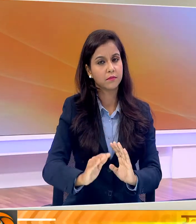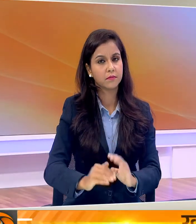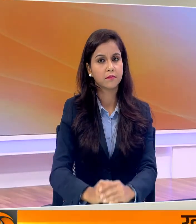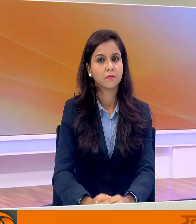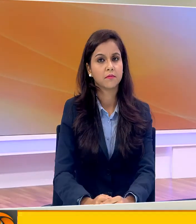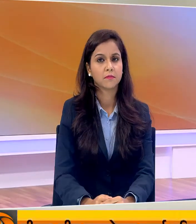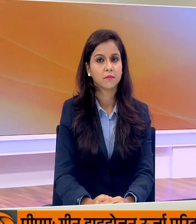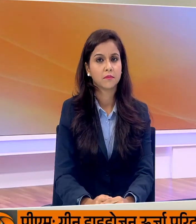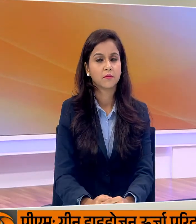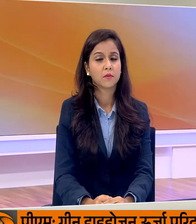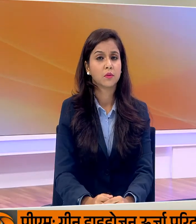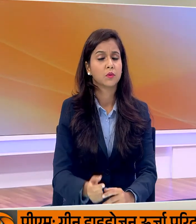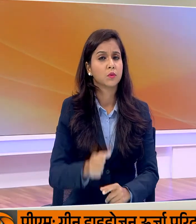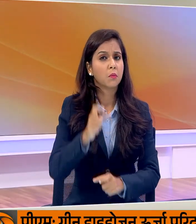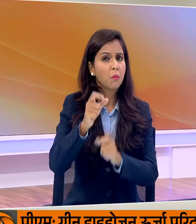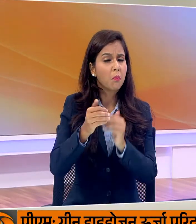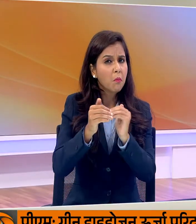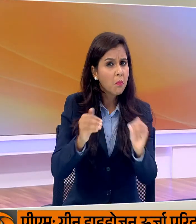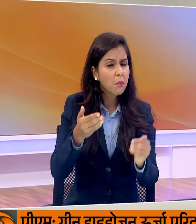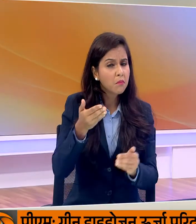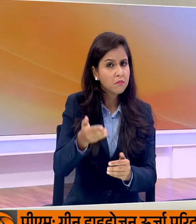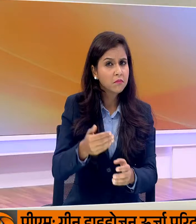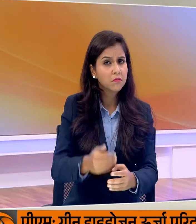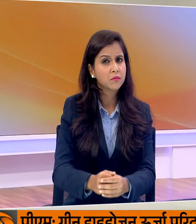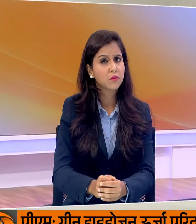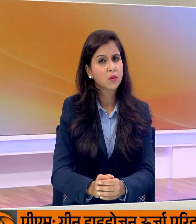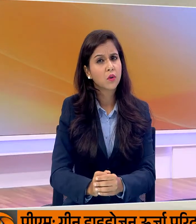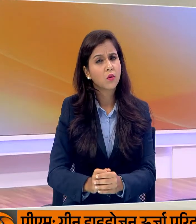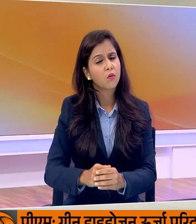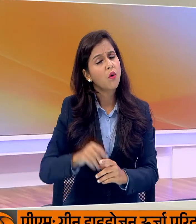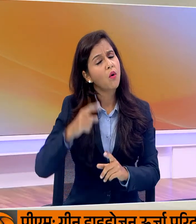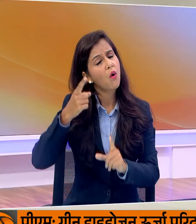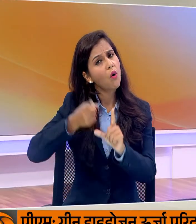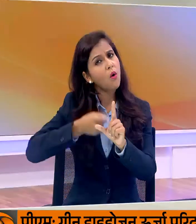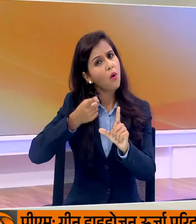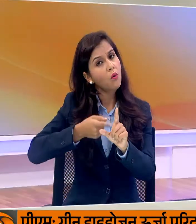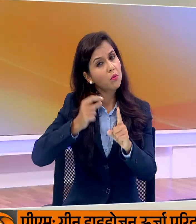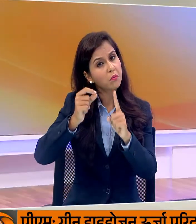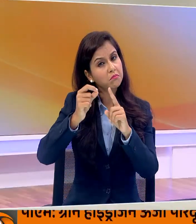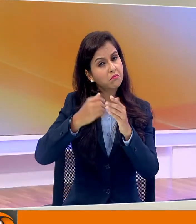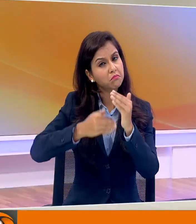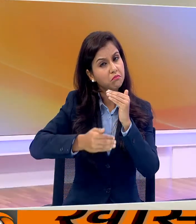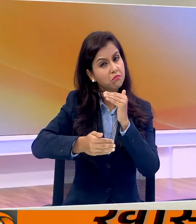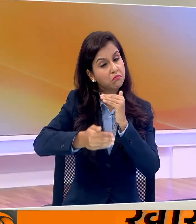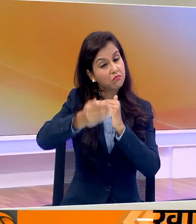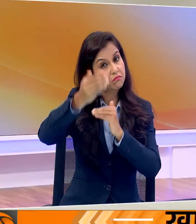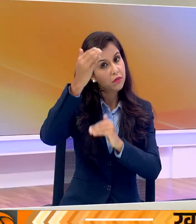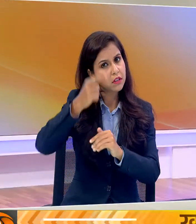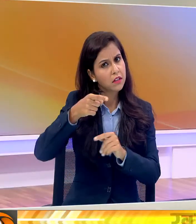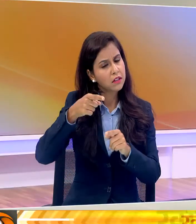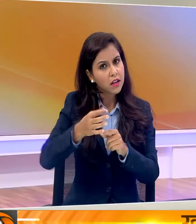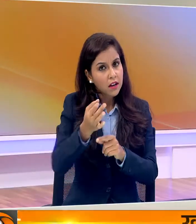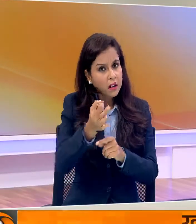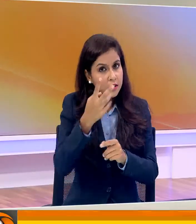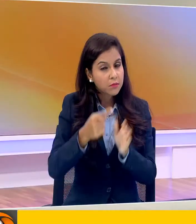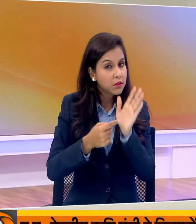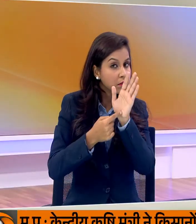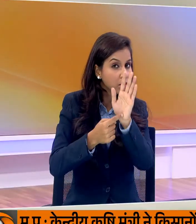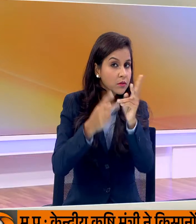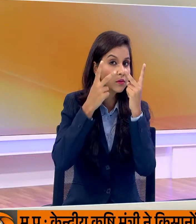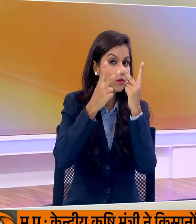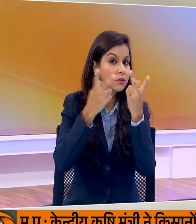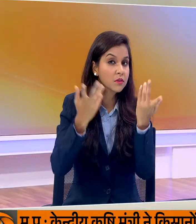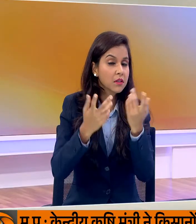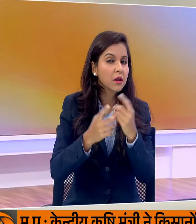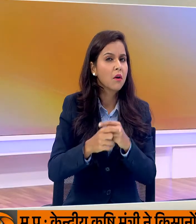जो काल निरपेक्ष होगी, वो सदा सदा के लिए प्रासंगिक होगी। यहाँ विशेष रूप से दर्शाया गया है